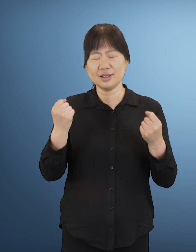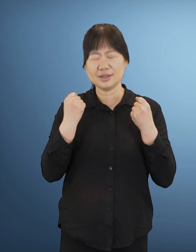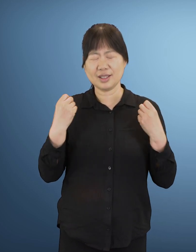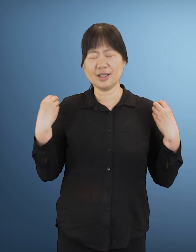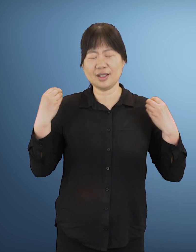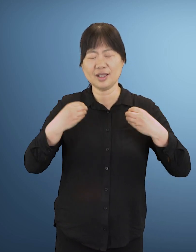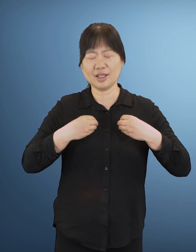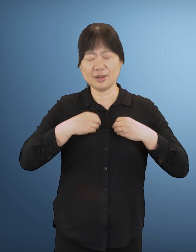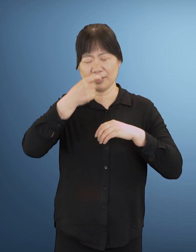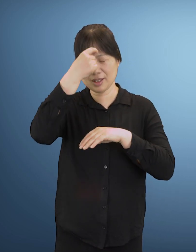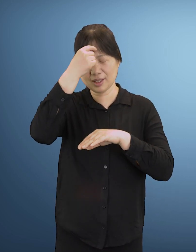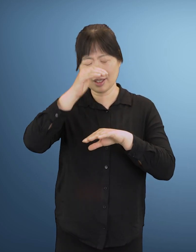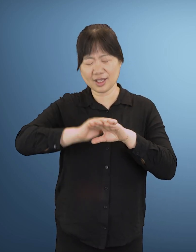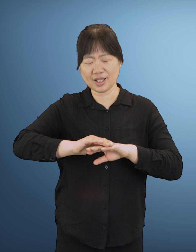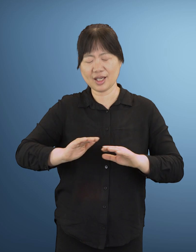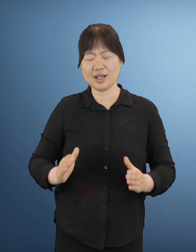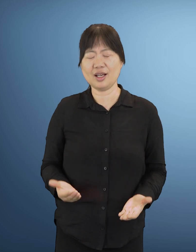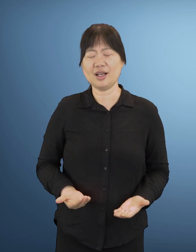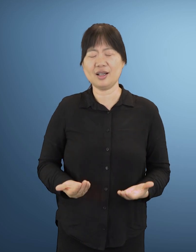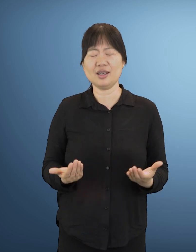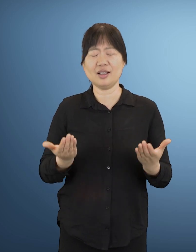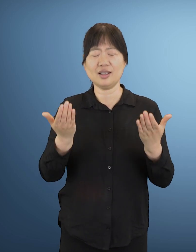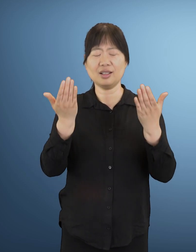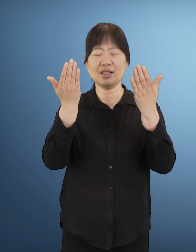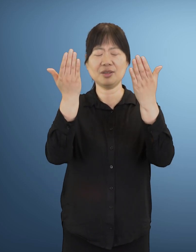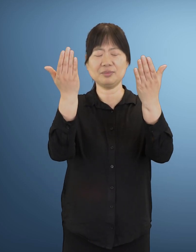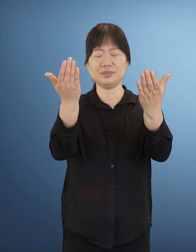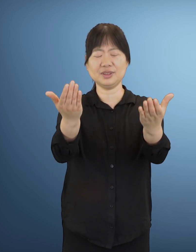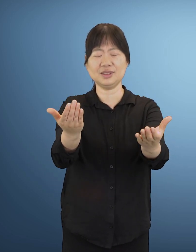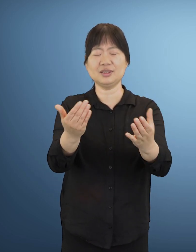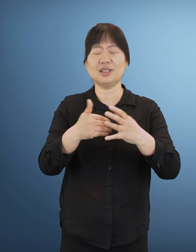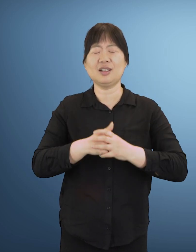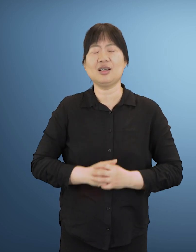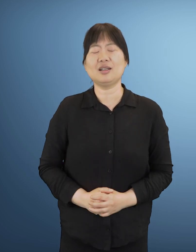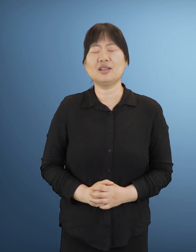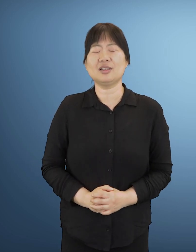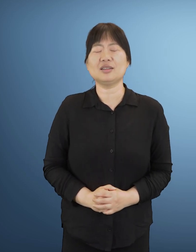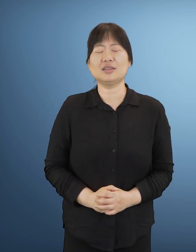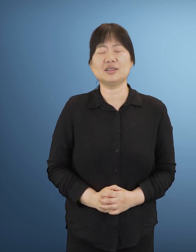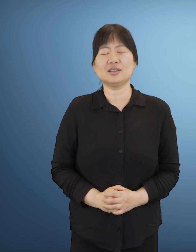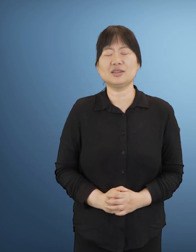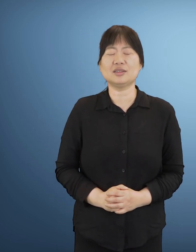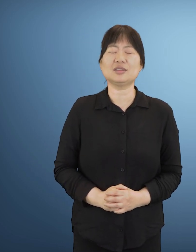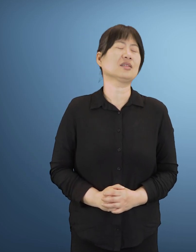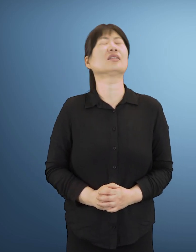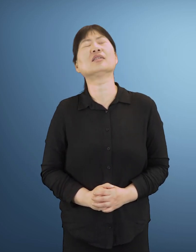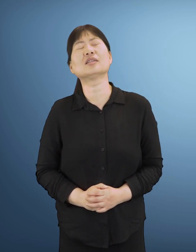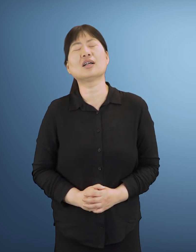힘입어 십자가의 보혈 완전하신 사랑